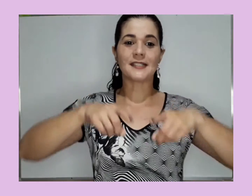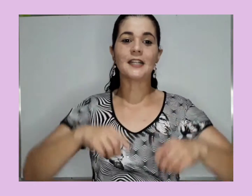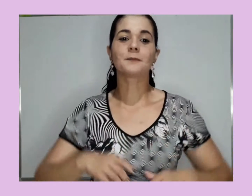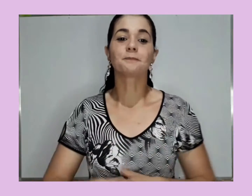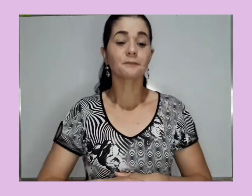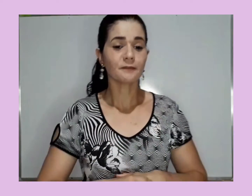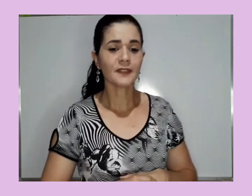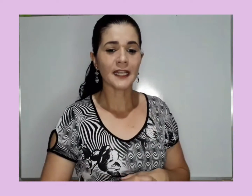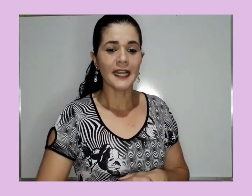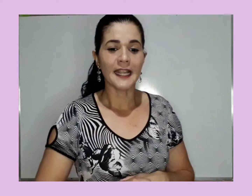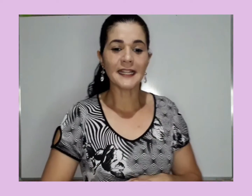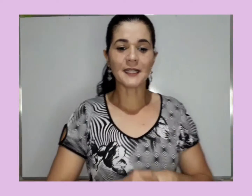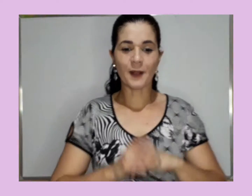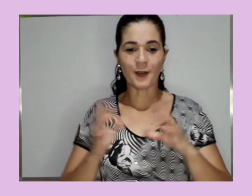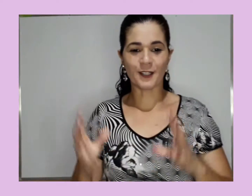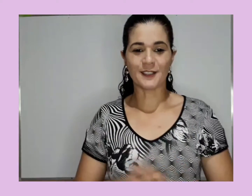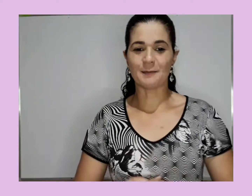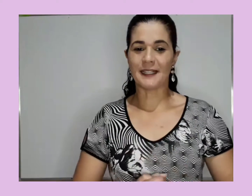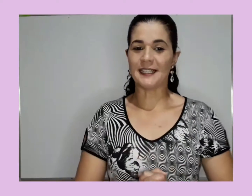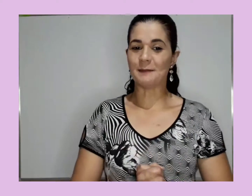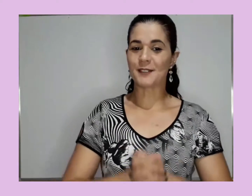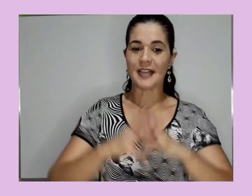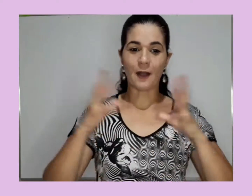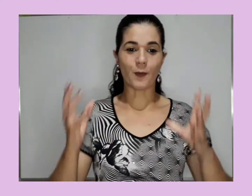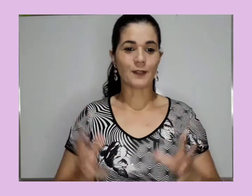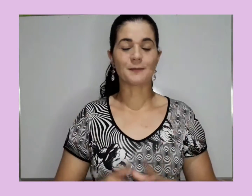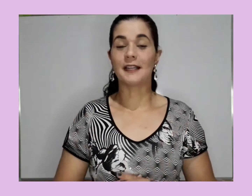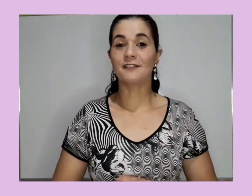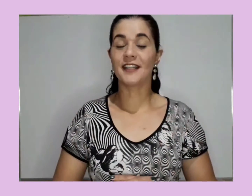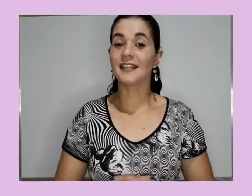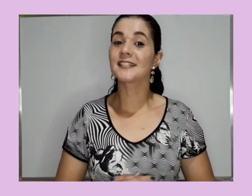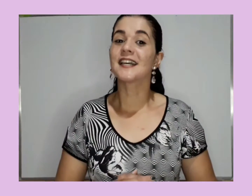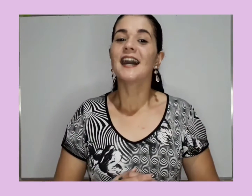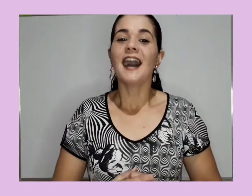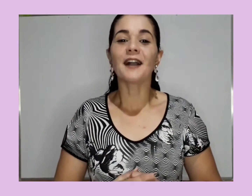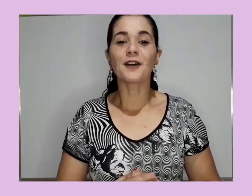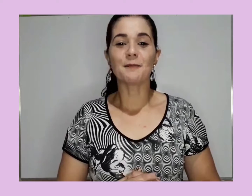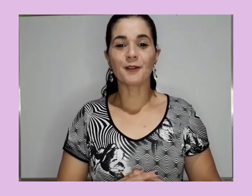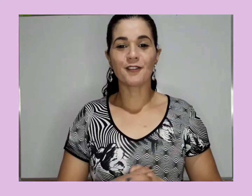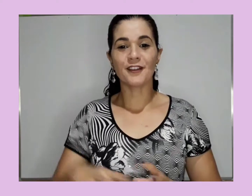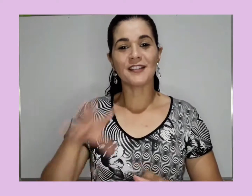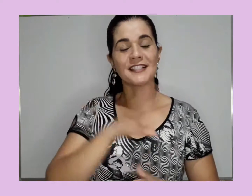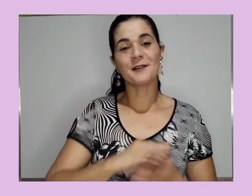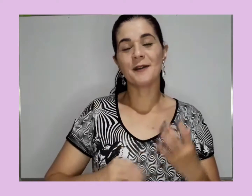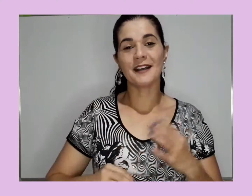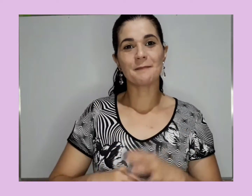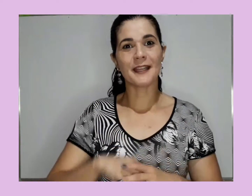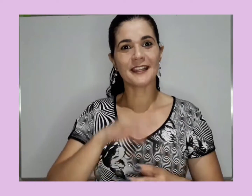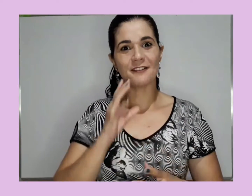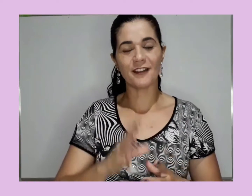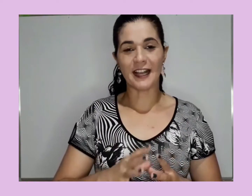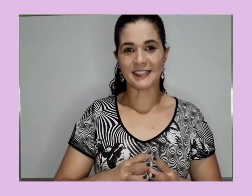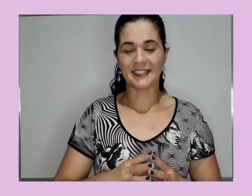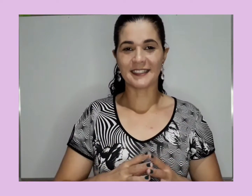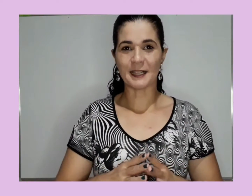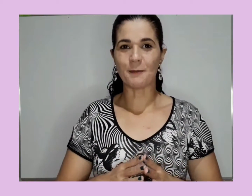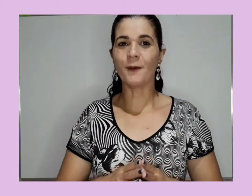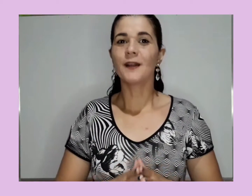certo? Então, agora nós aprendemos algumas palavrinhas. Agora, a prof vai fazer uma pequena frase, tá bom?